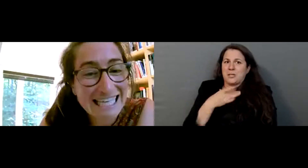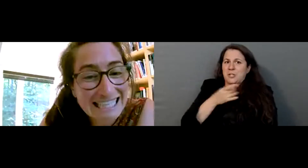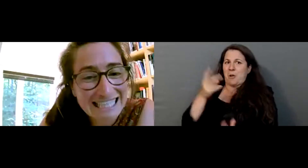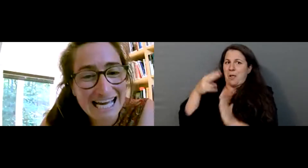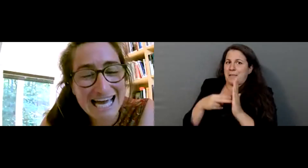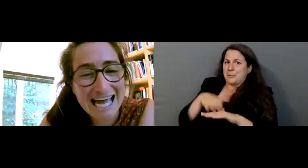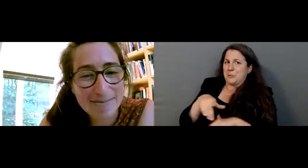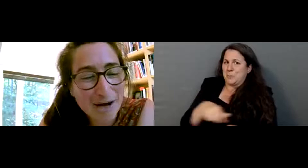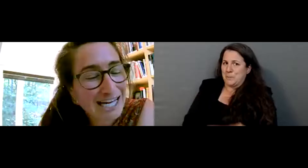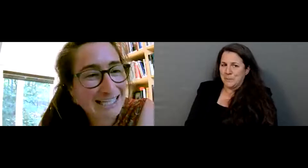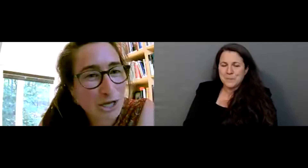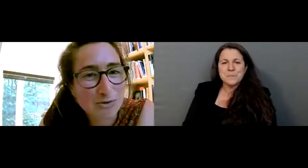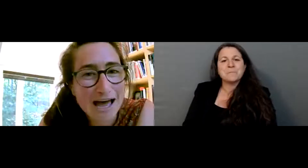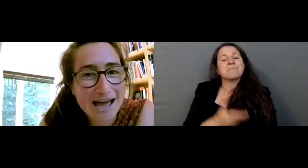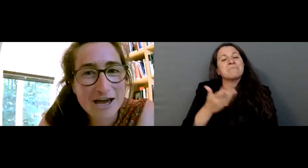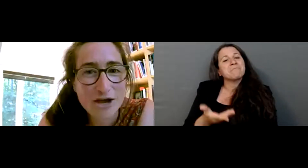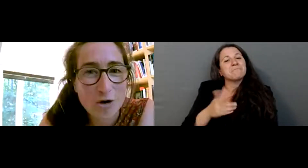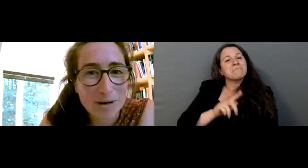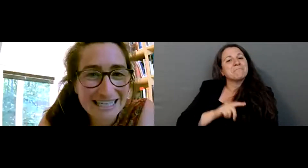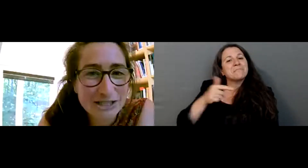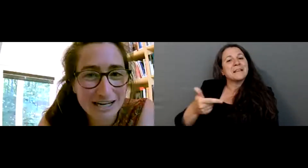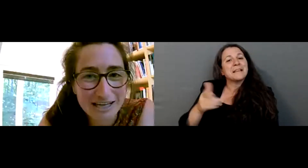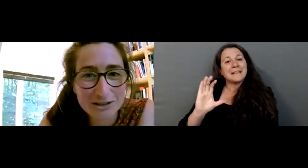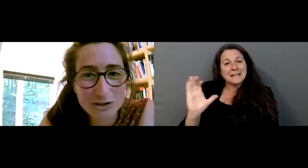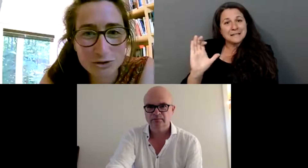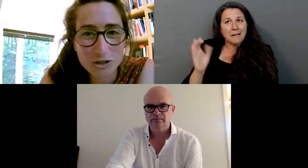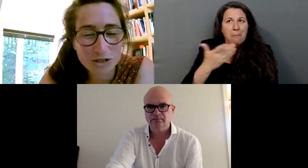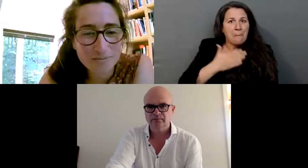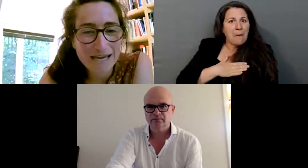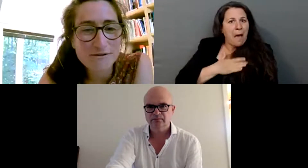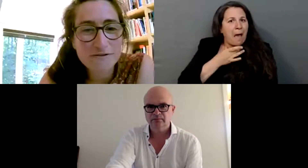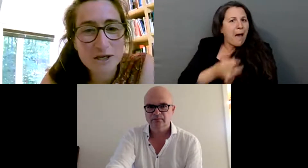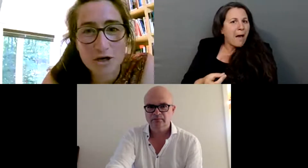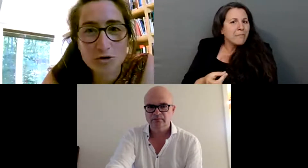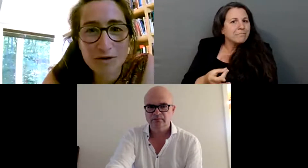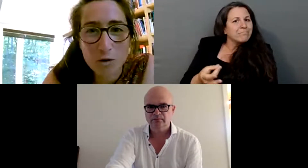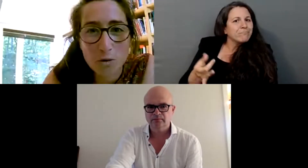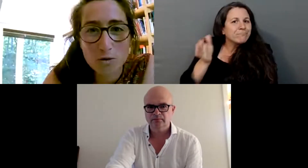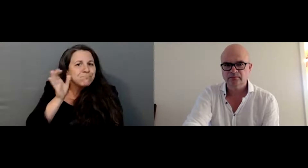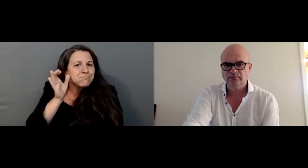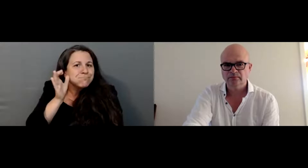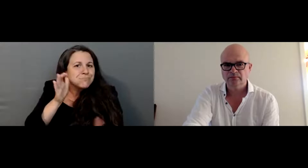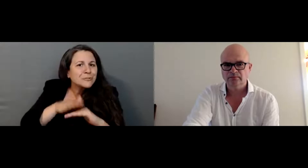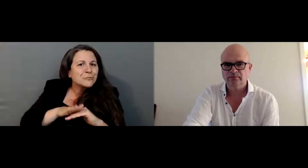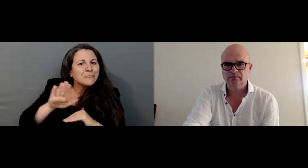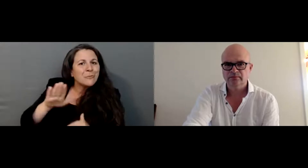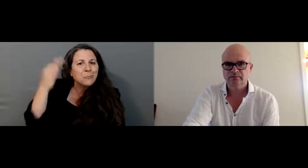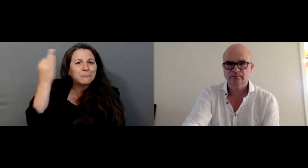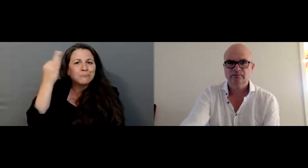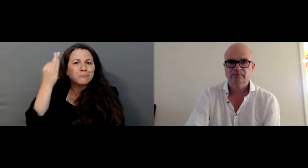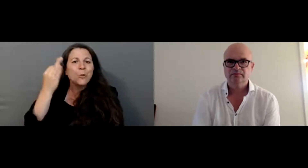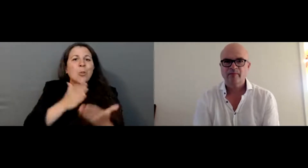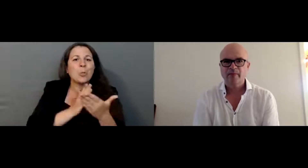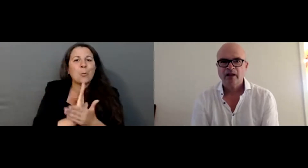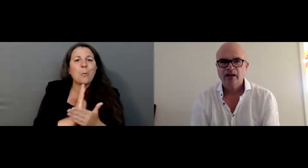Alors, Christian, la parole est à toi. Au plaisir de t'entendre sur ce magnifique numéro « Droits humains et